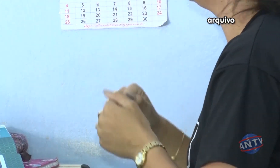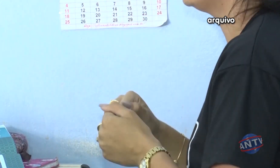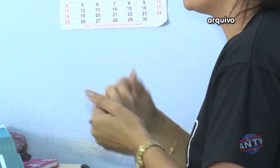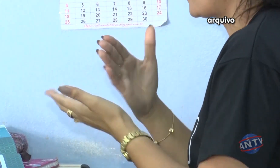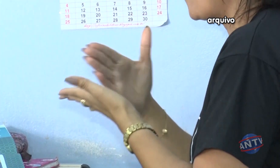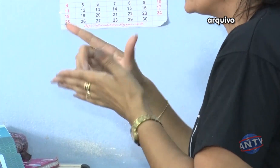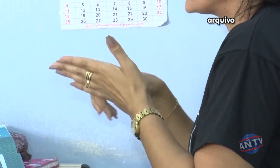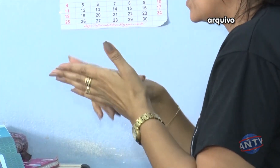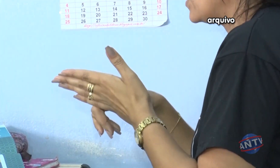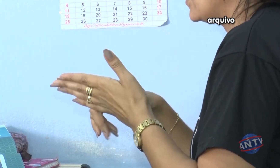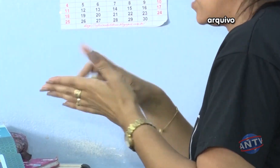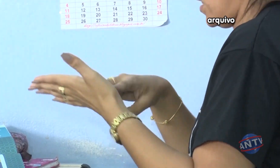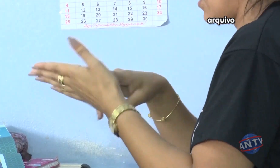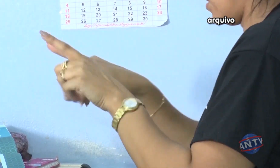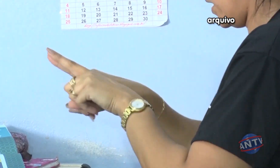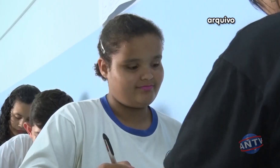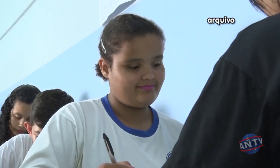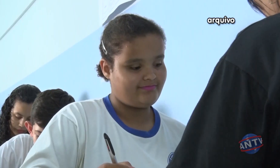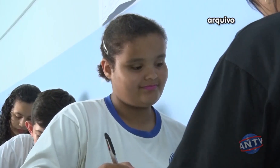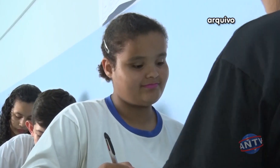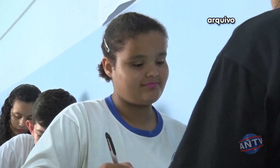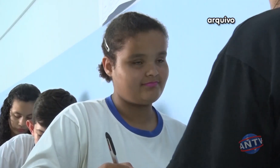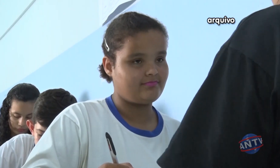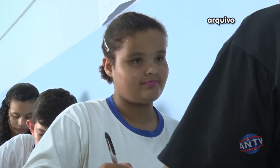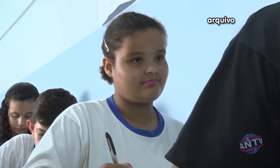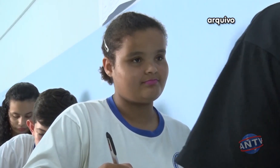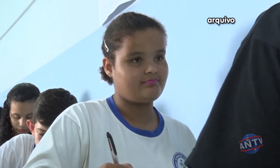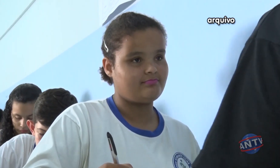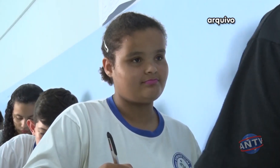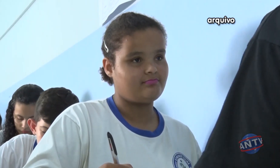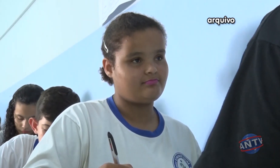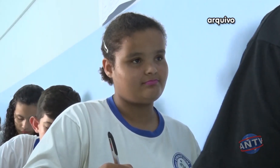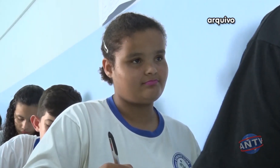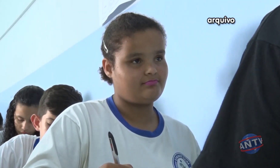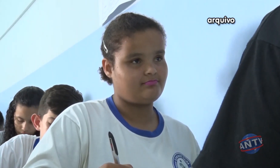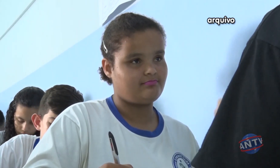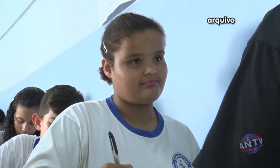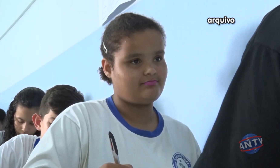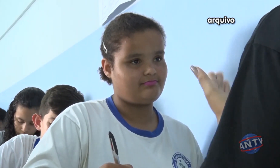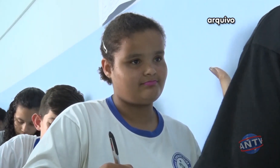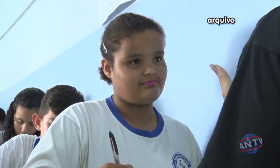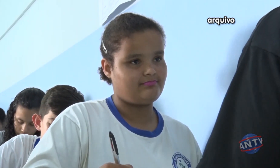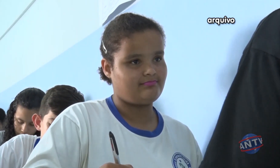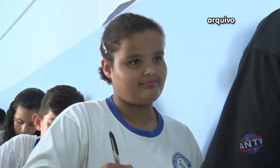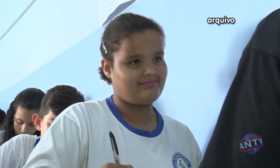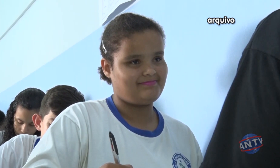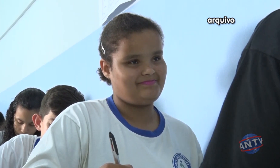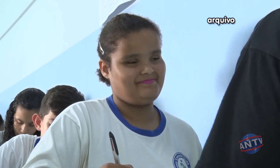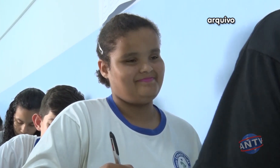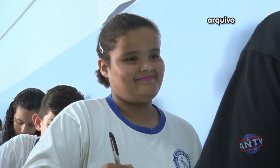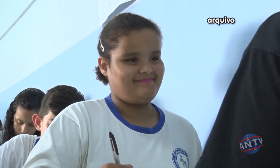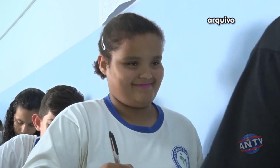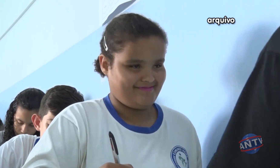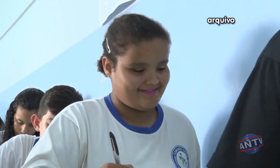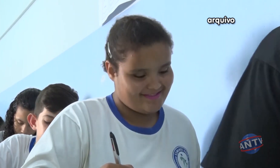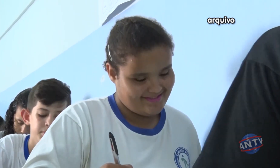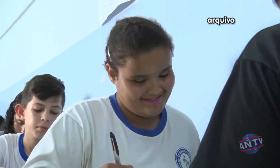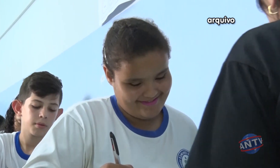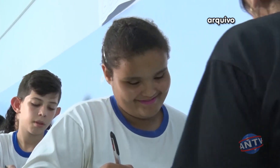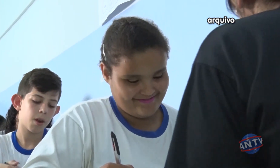temos a simultânea. Geralmente, assim, eu, como intérprete, eu não faço a simultânea, porque a simultânea é o quê?